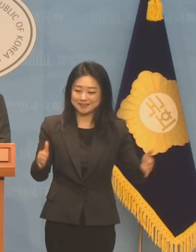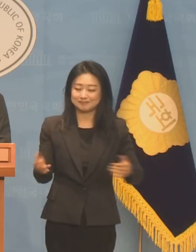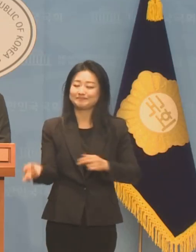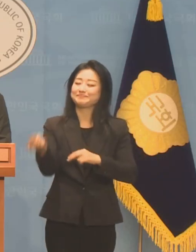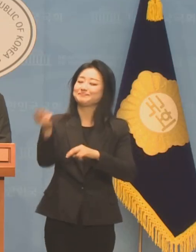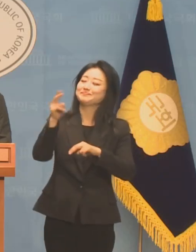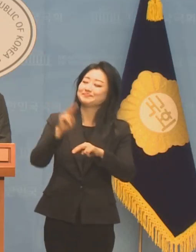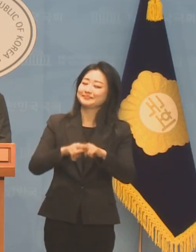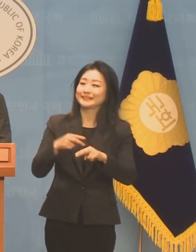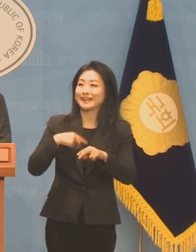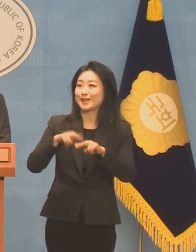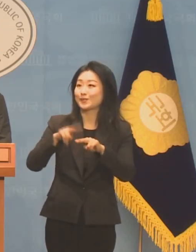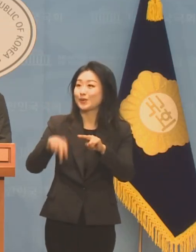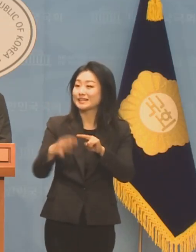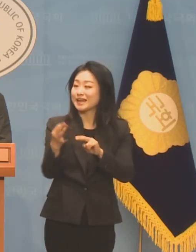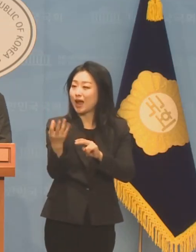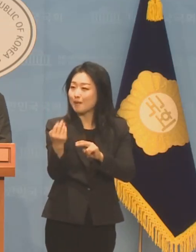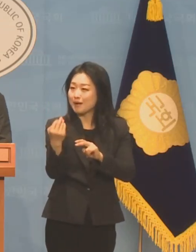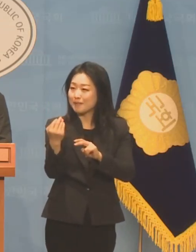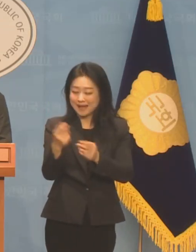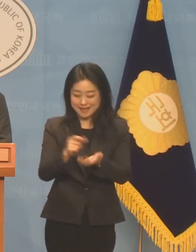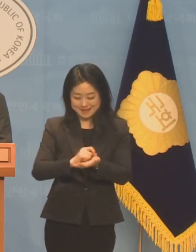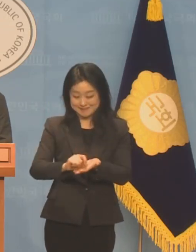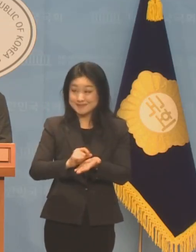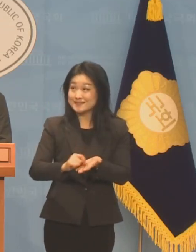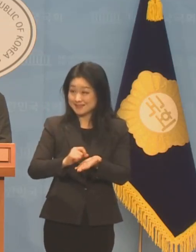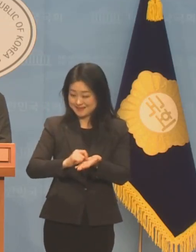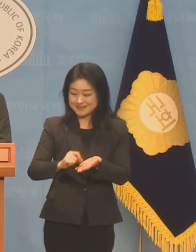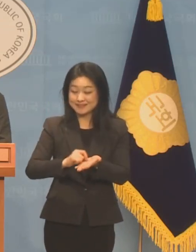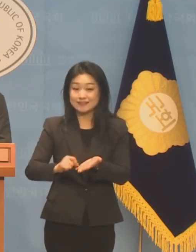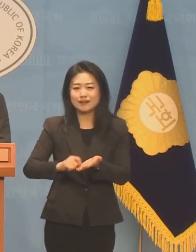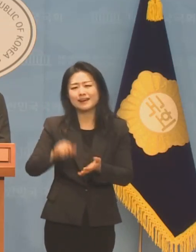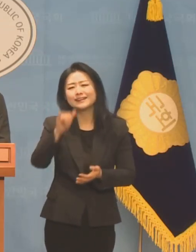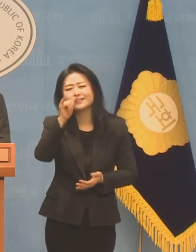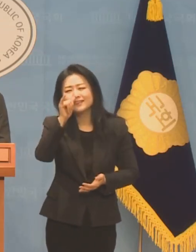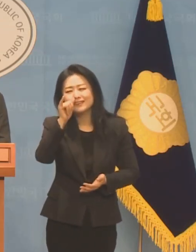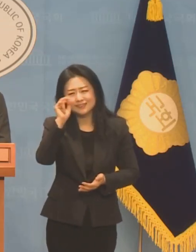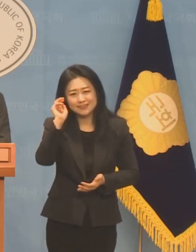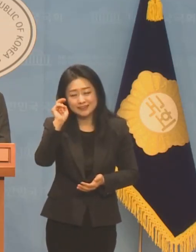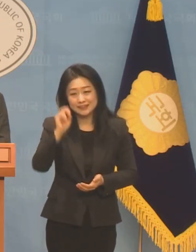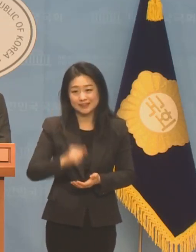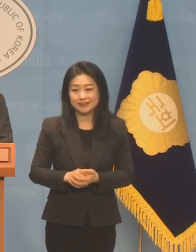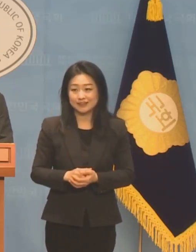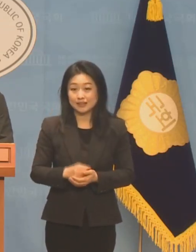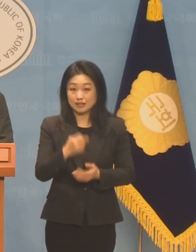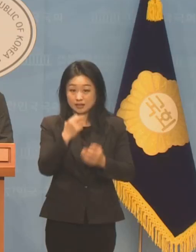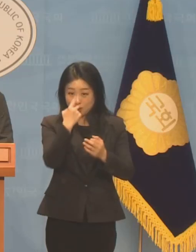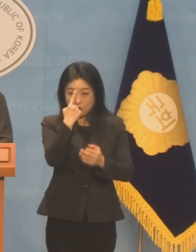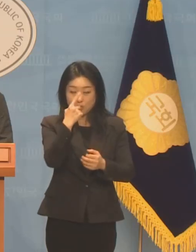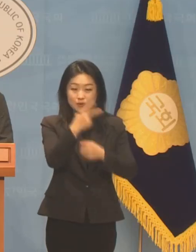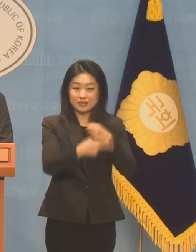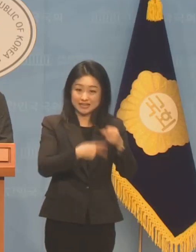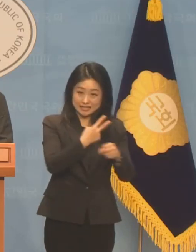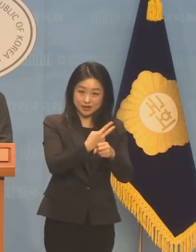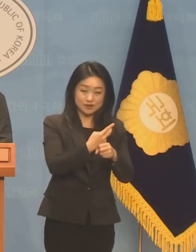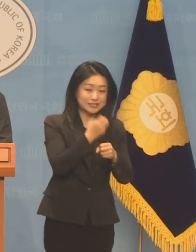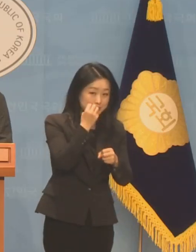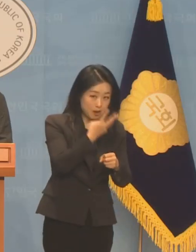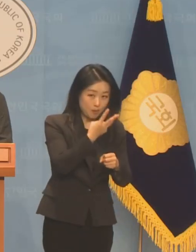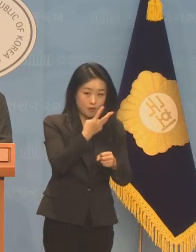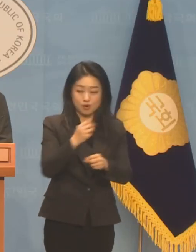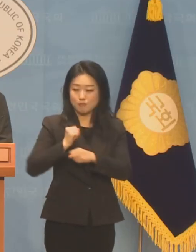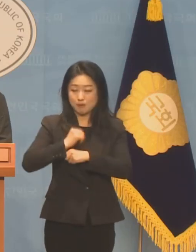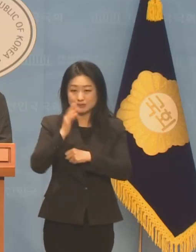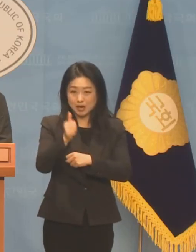앉아서 퇴직급여 청구서를 작성하고 있었던 셈입니다. 경호처장 2년 3개월, 국방부